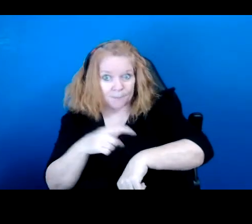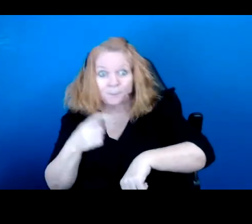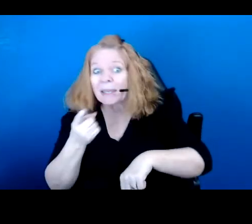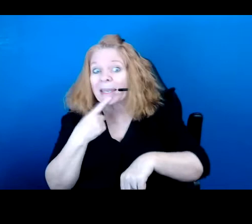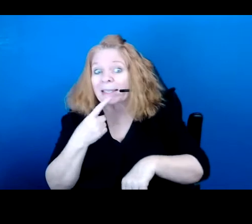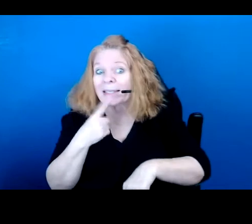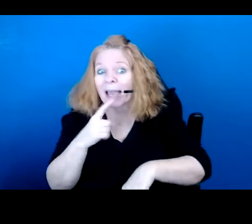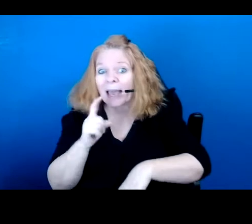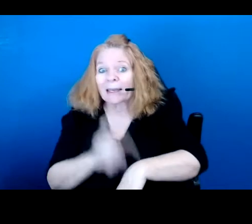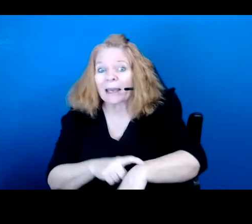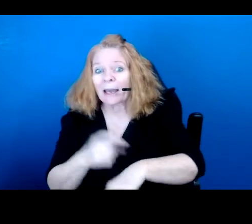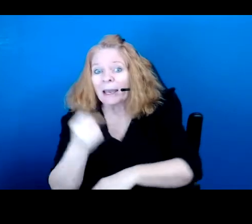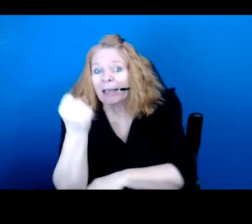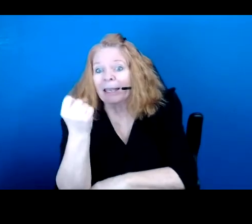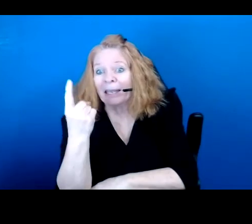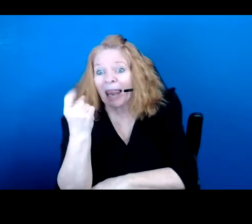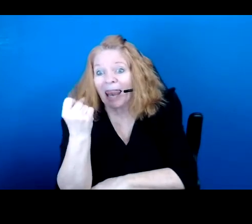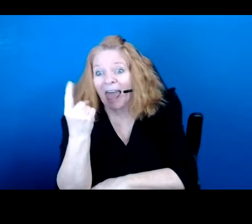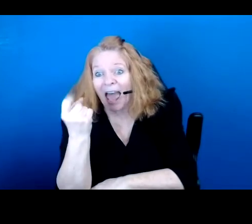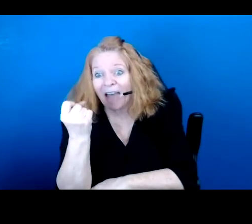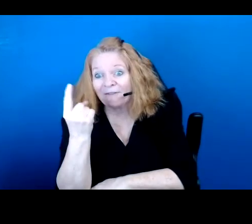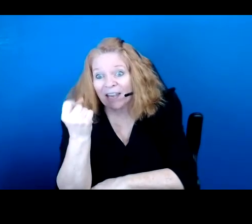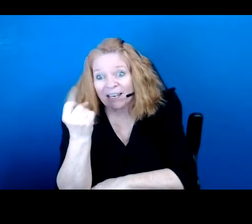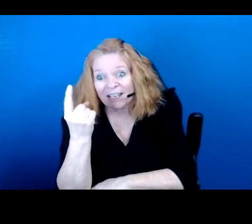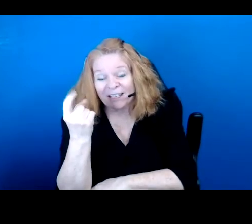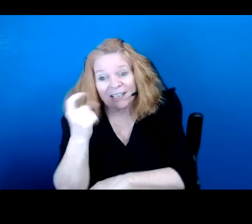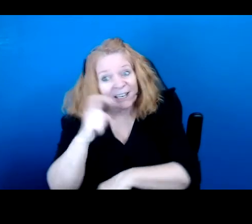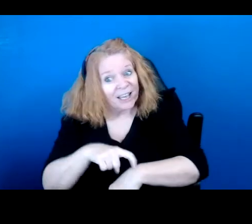su reloj y son las 11